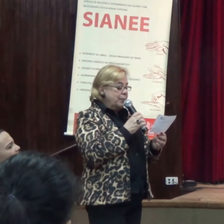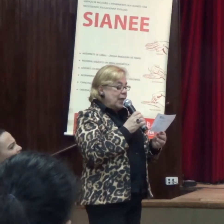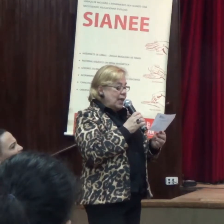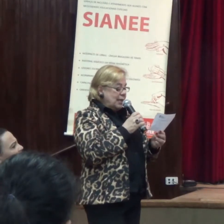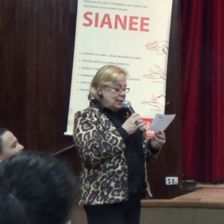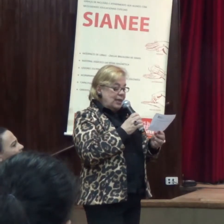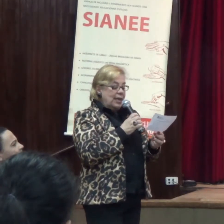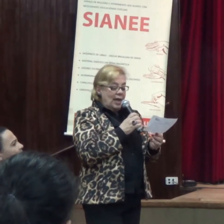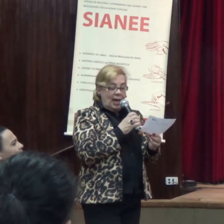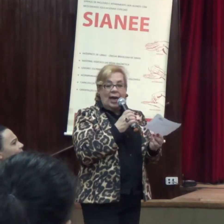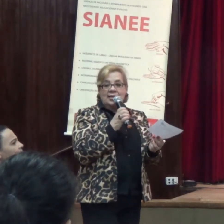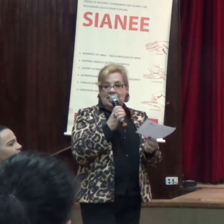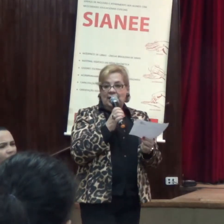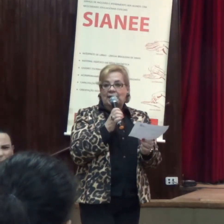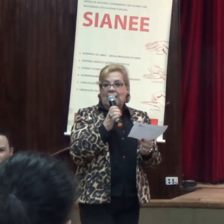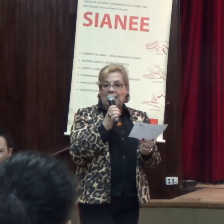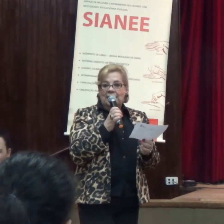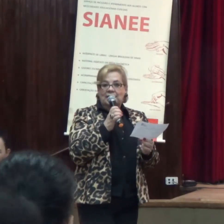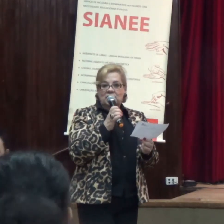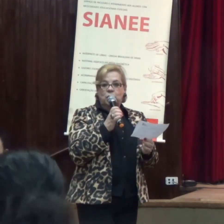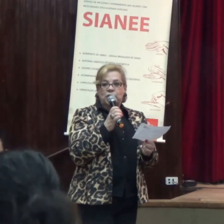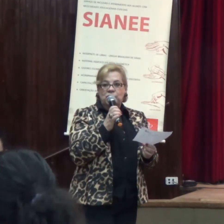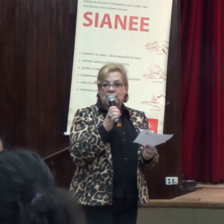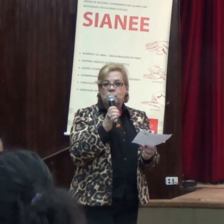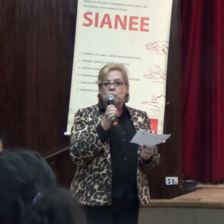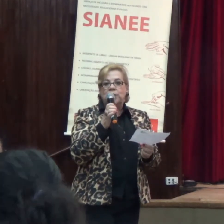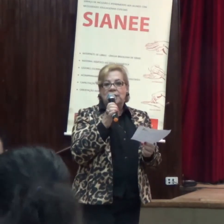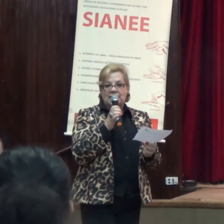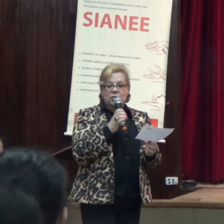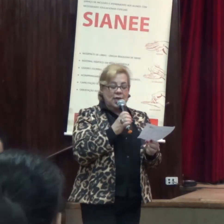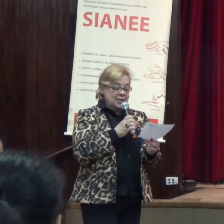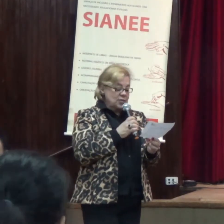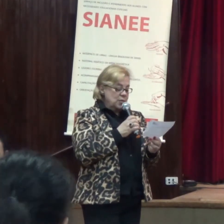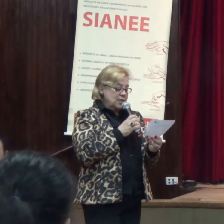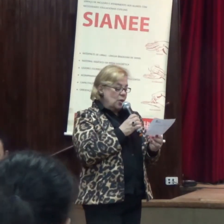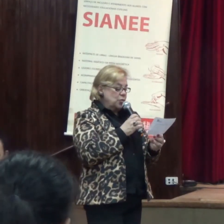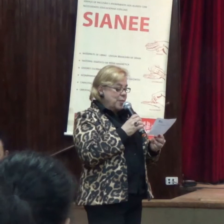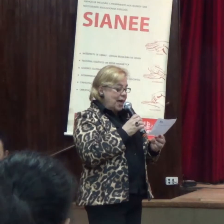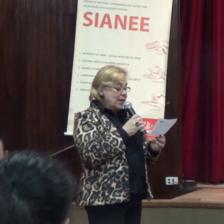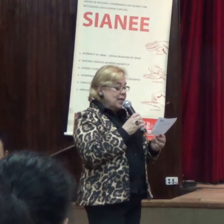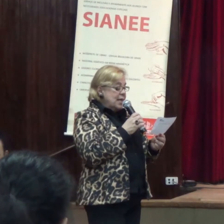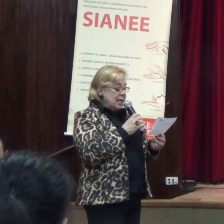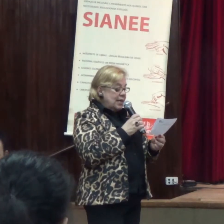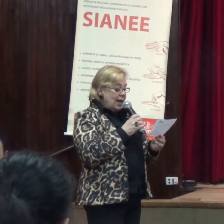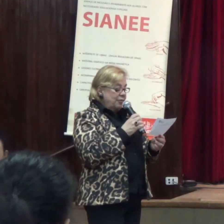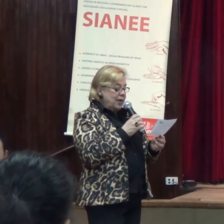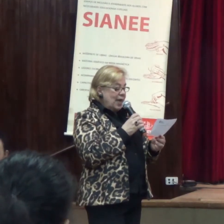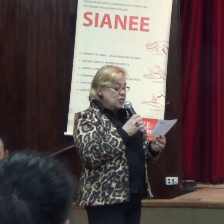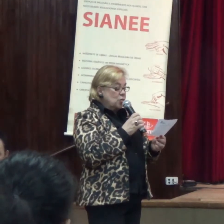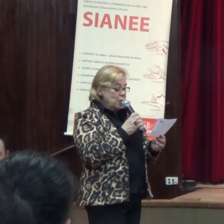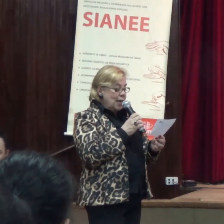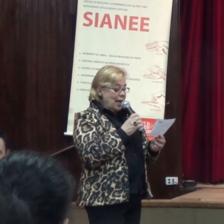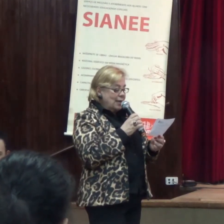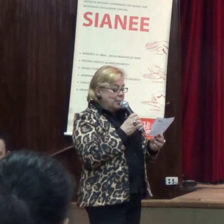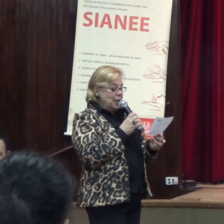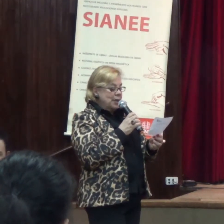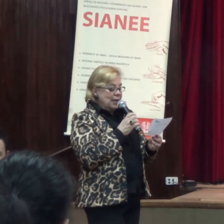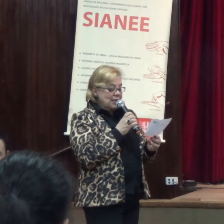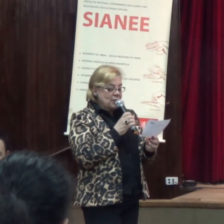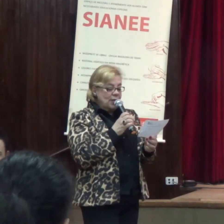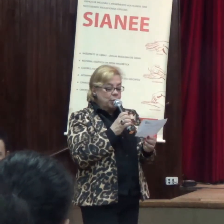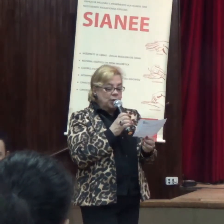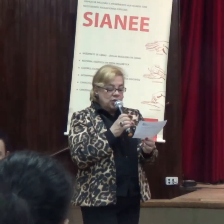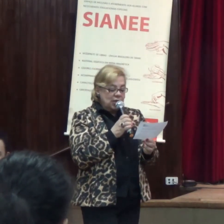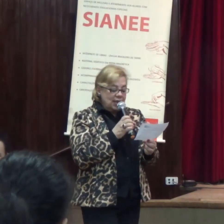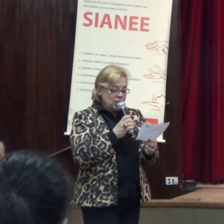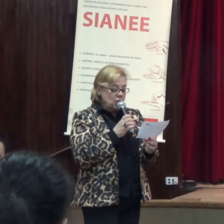Dutra, que é a secretária das Políticas Públicas da Educação Especial do MEC, que irá falar sobre a